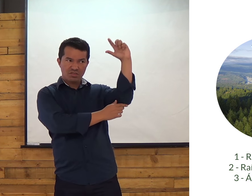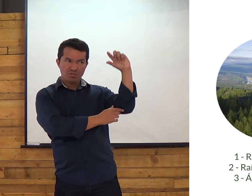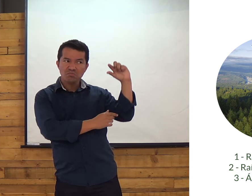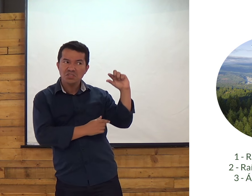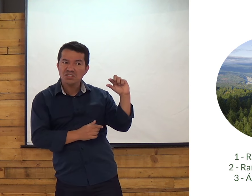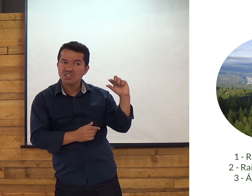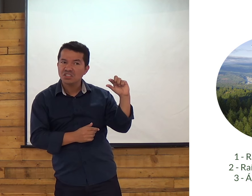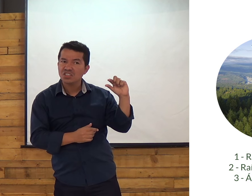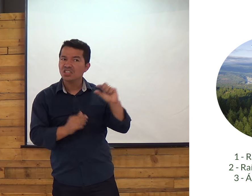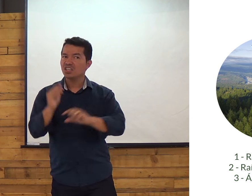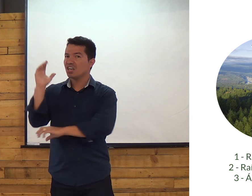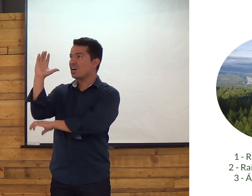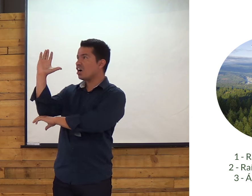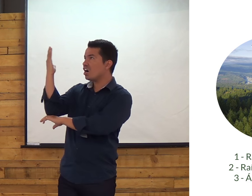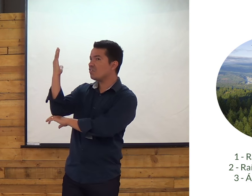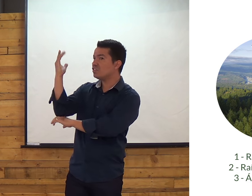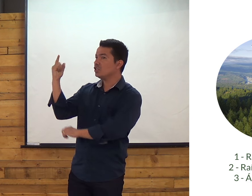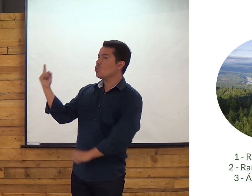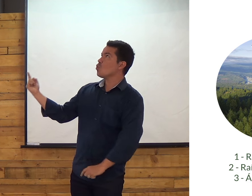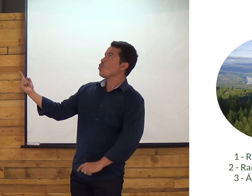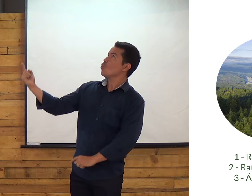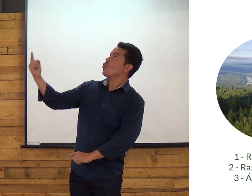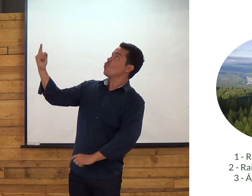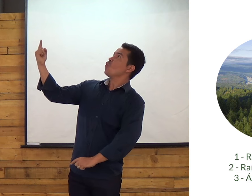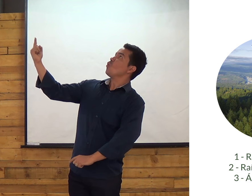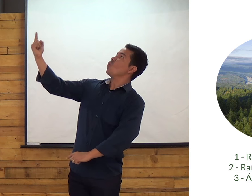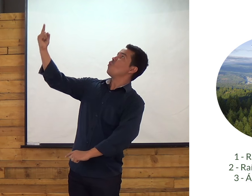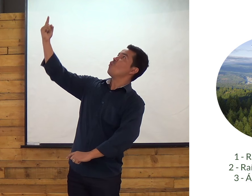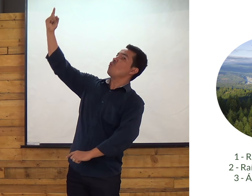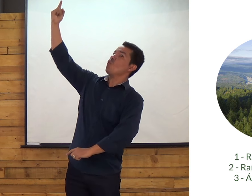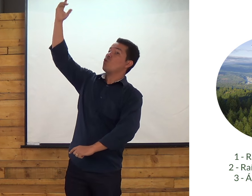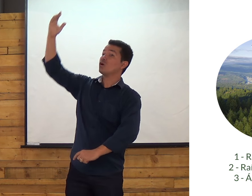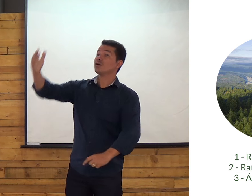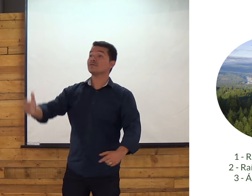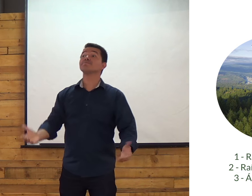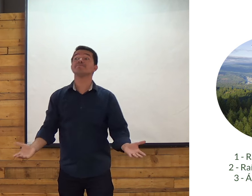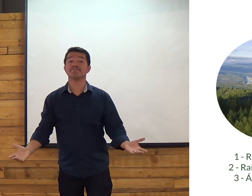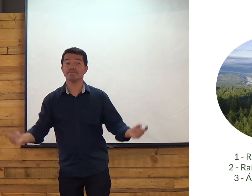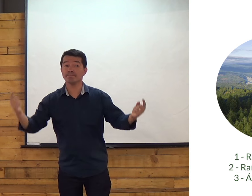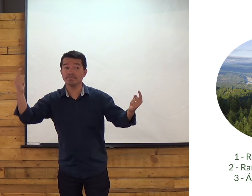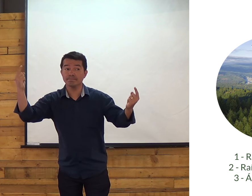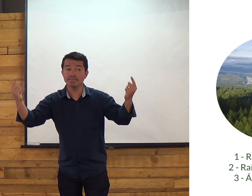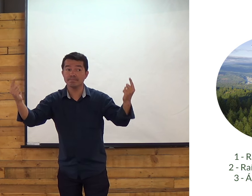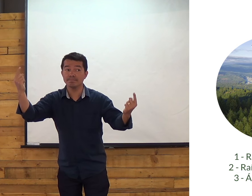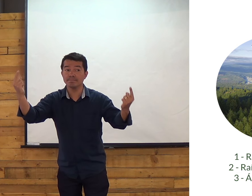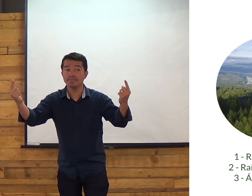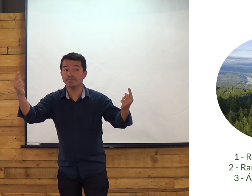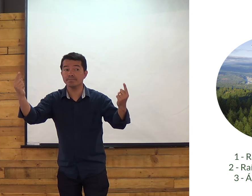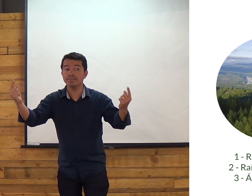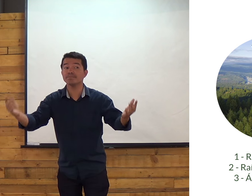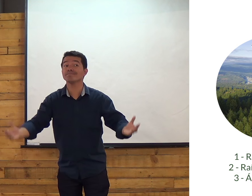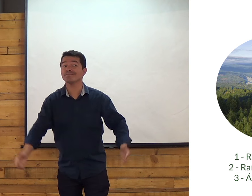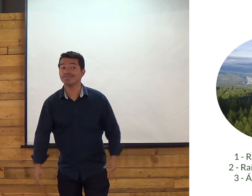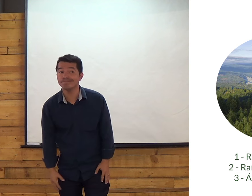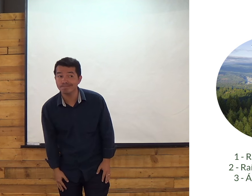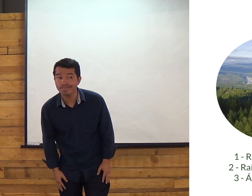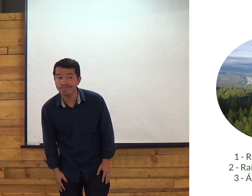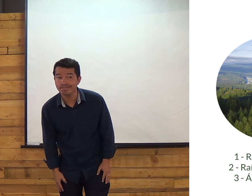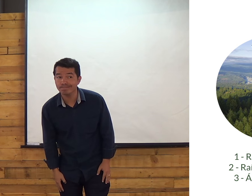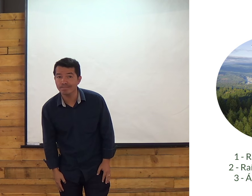Agora, o que você é? Uma árvore ornamental ou uma árvore frondosa, cheia de vida? O que